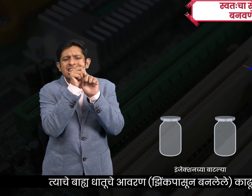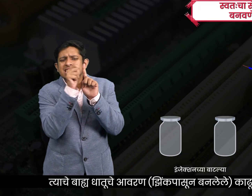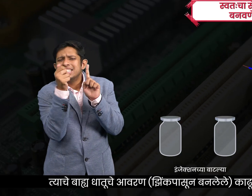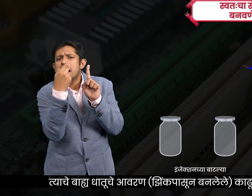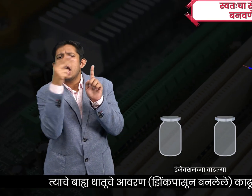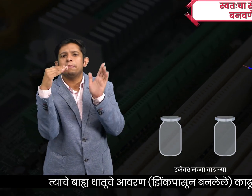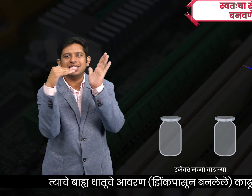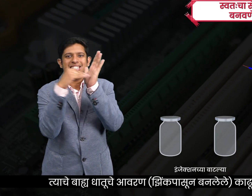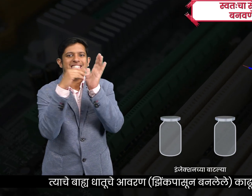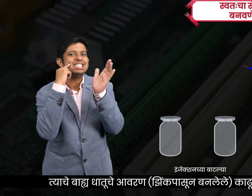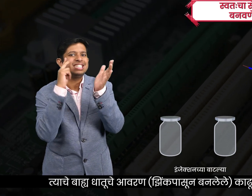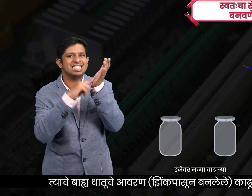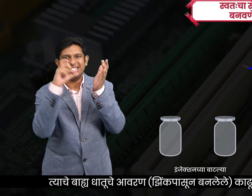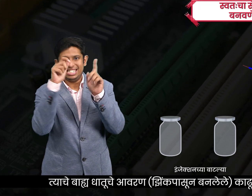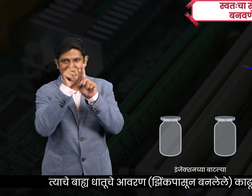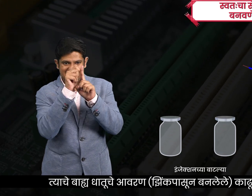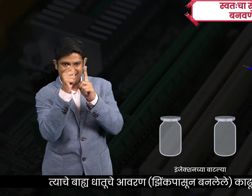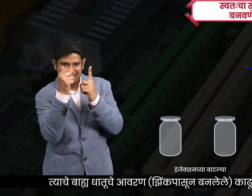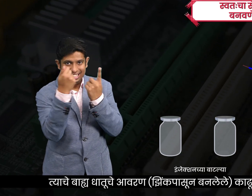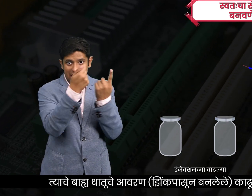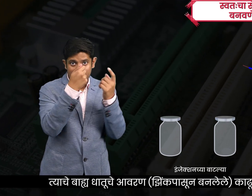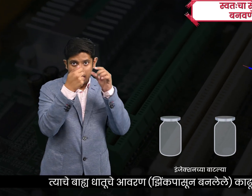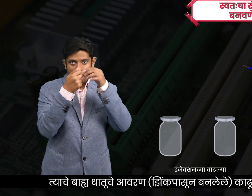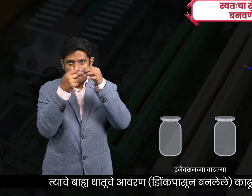असते त्याला काढून टाका.